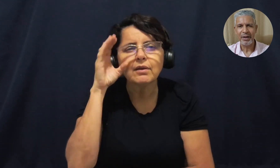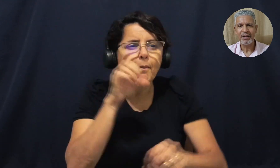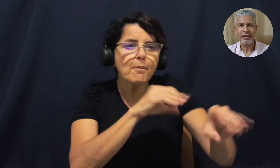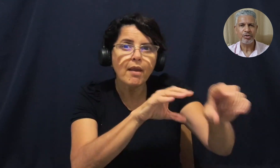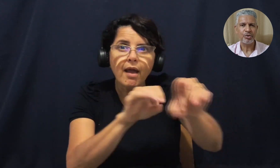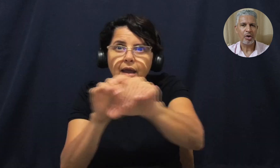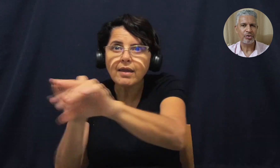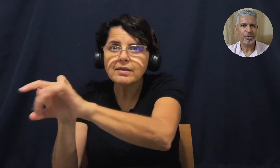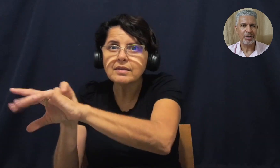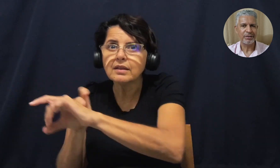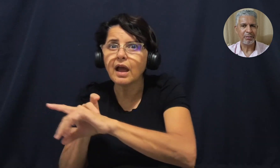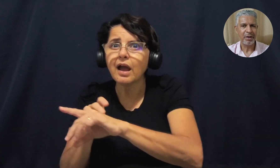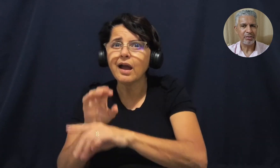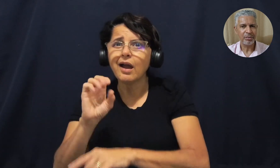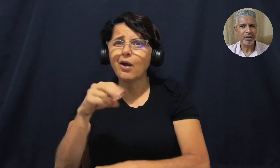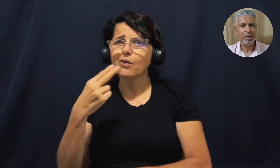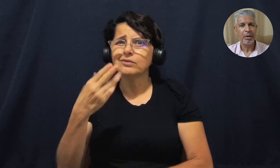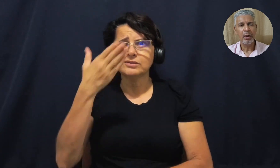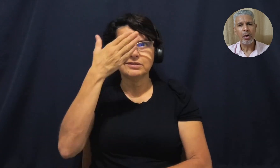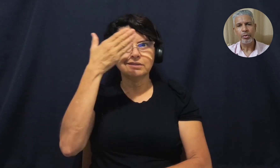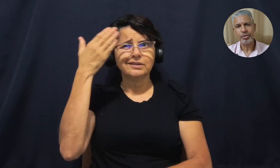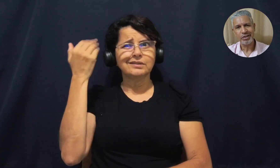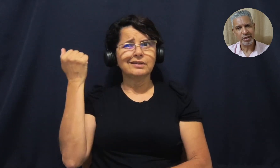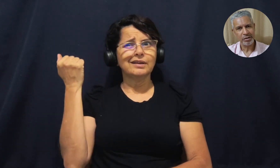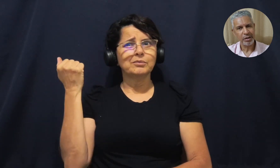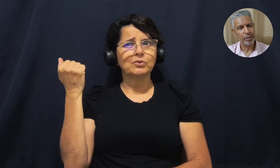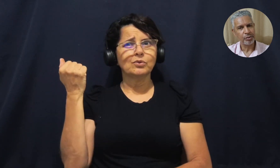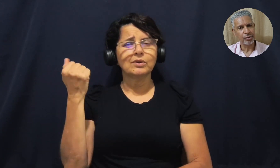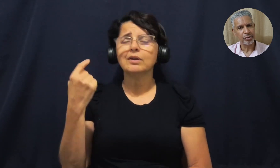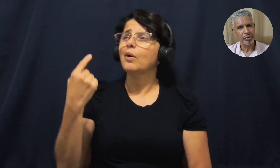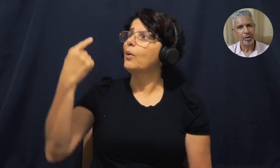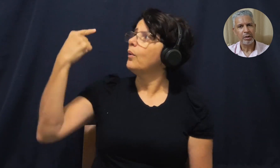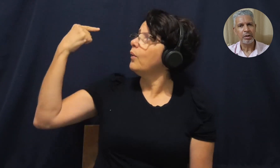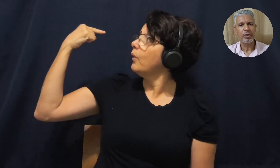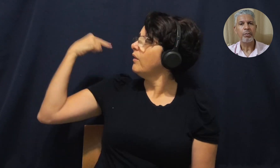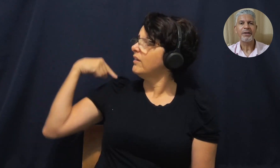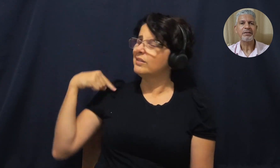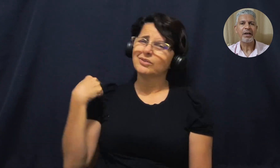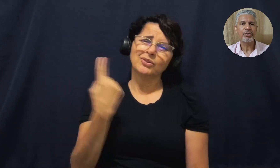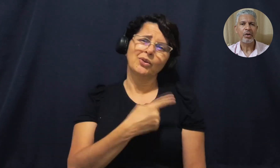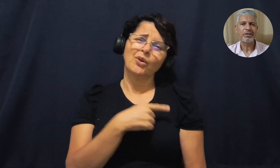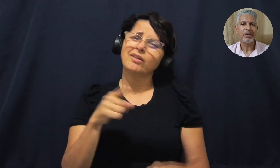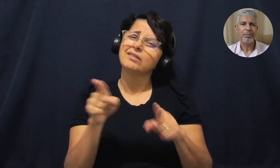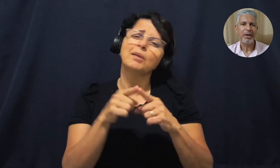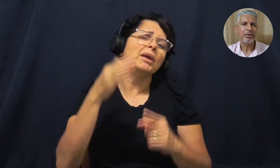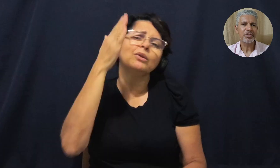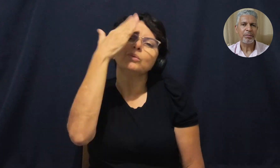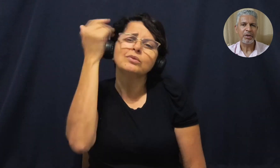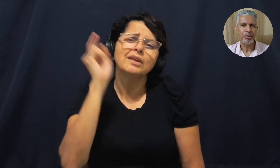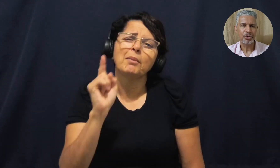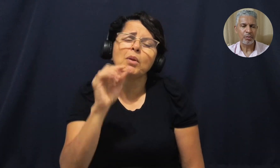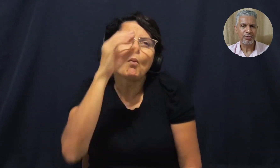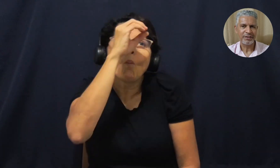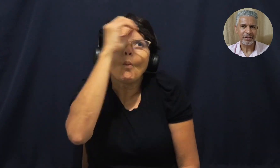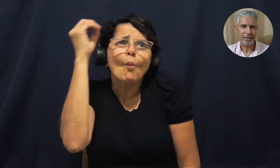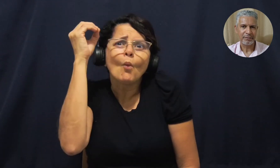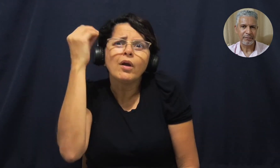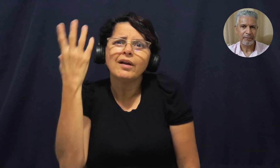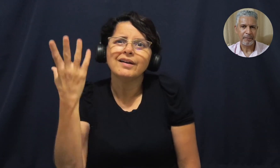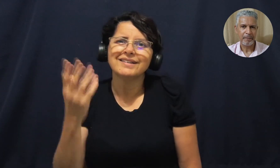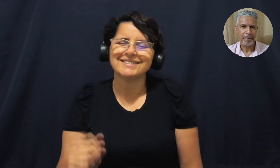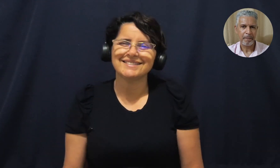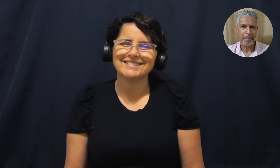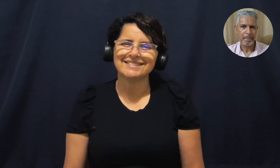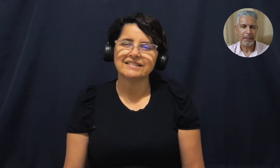que dependem de nosso conhecimento? Ou nos esquecemos que no passado nós também não sabíamos como fazer?